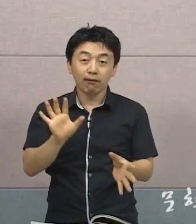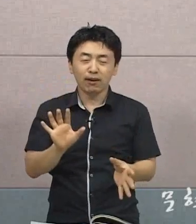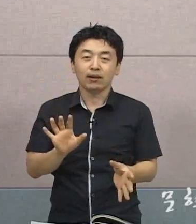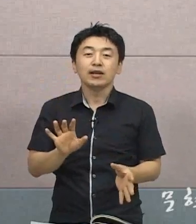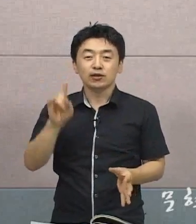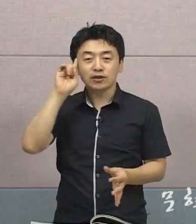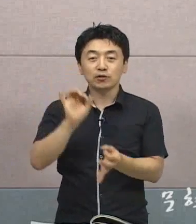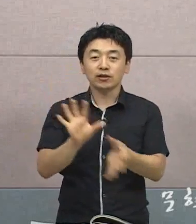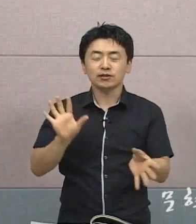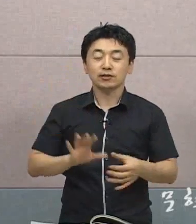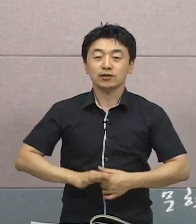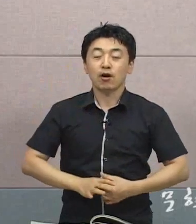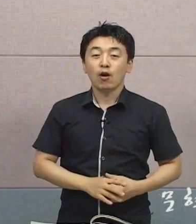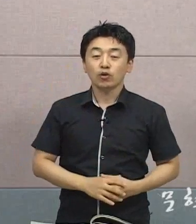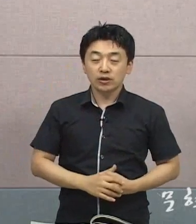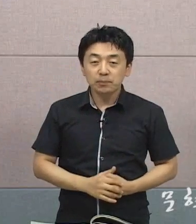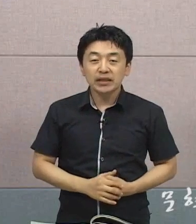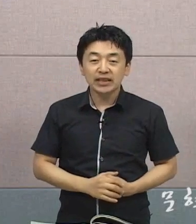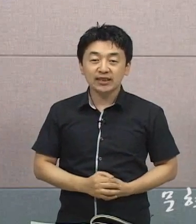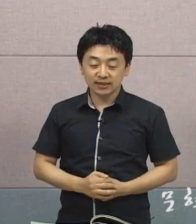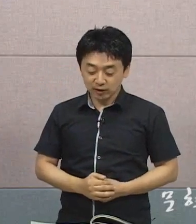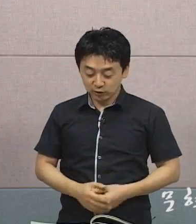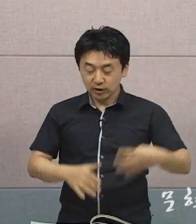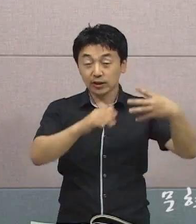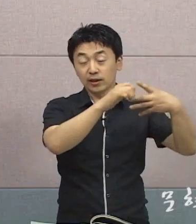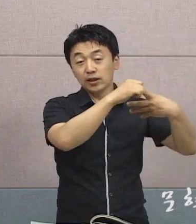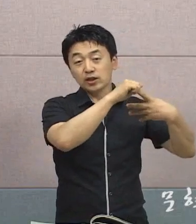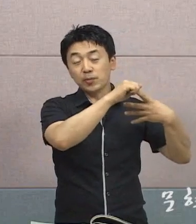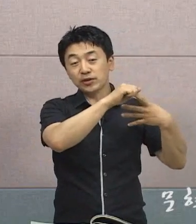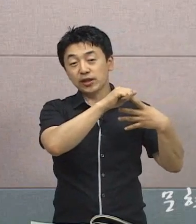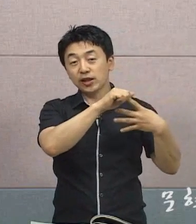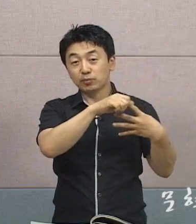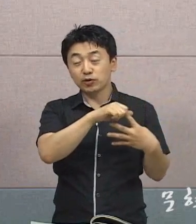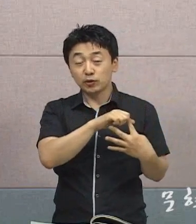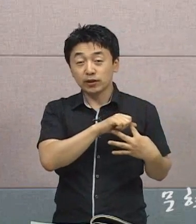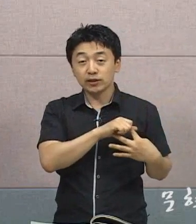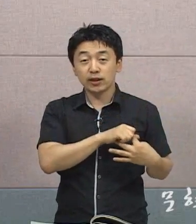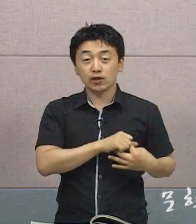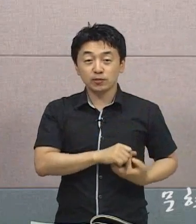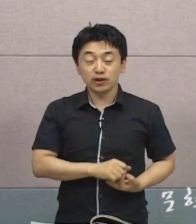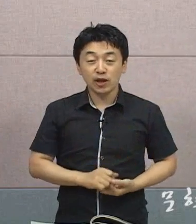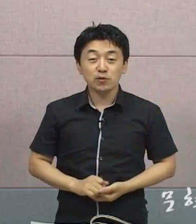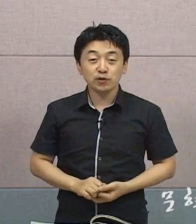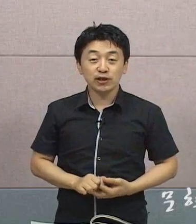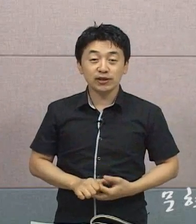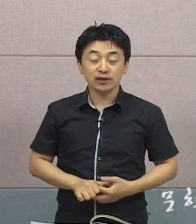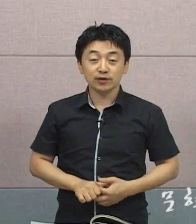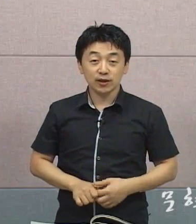네, 이렇게 사용을 하거든요. 그래서 뜻밖이야 라는 단어고요. 예, 첫 번째 부류에 속하는 여러분들이 새로 외우셔야 할 단어들